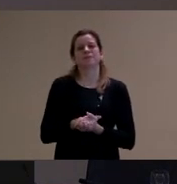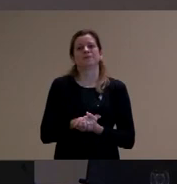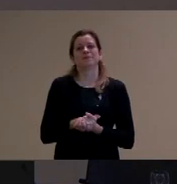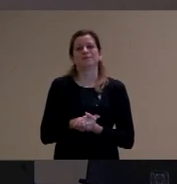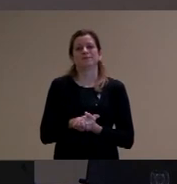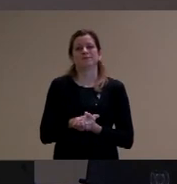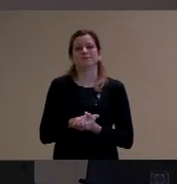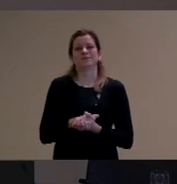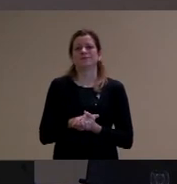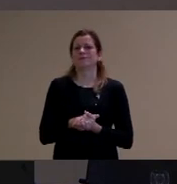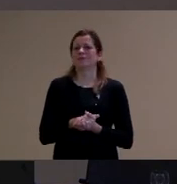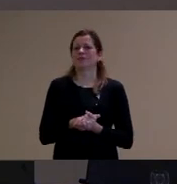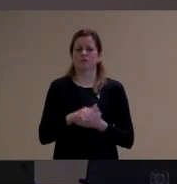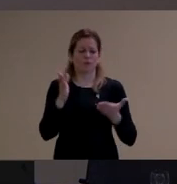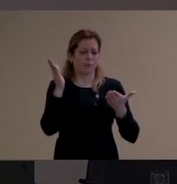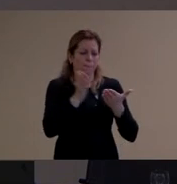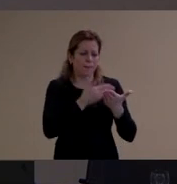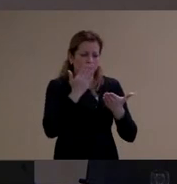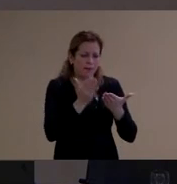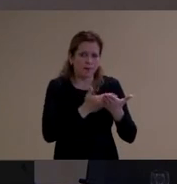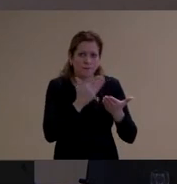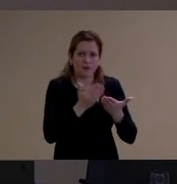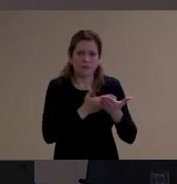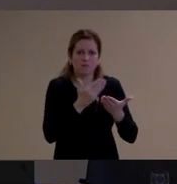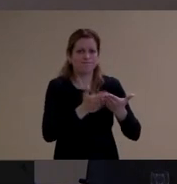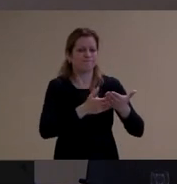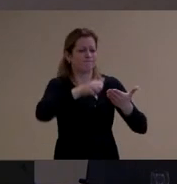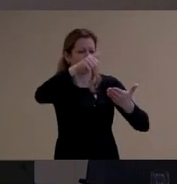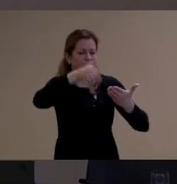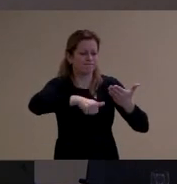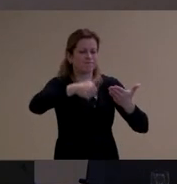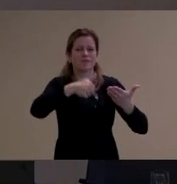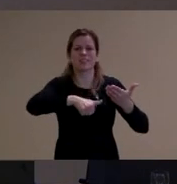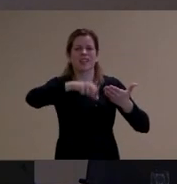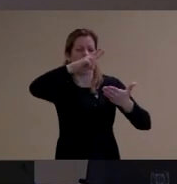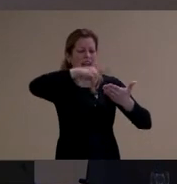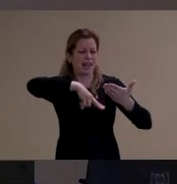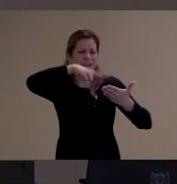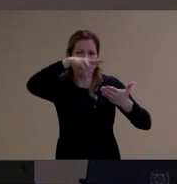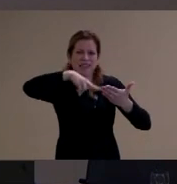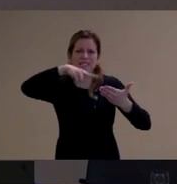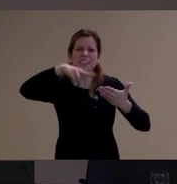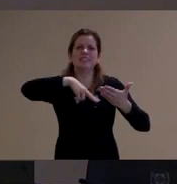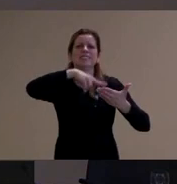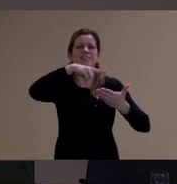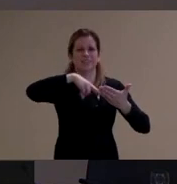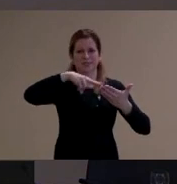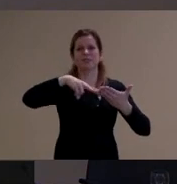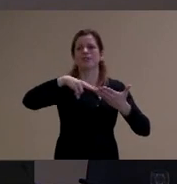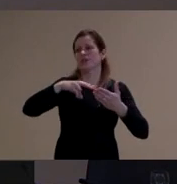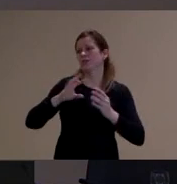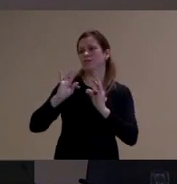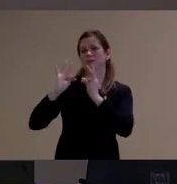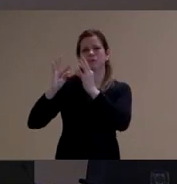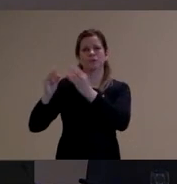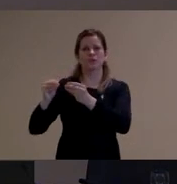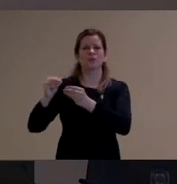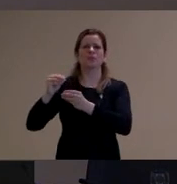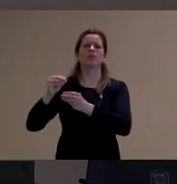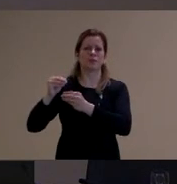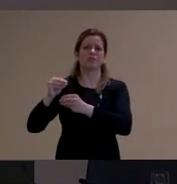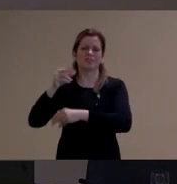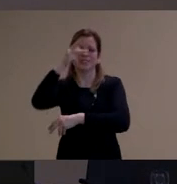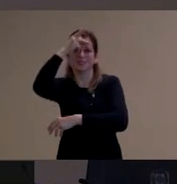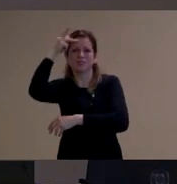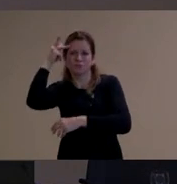muito as páginas né a ser lida por todas essas pessoas que estavam